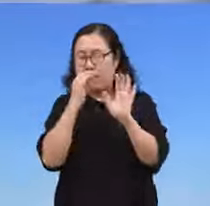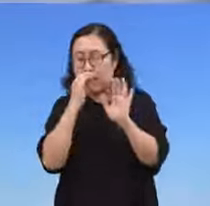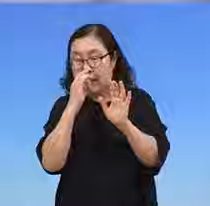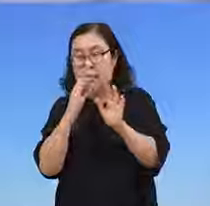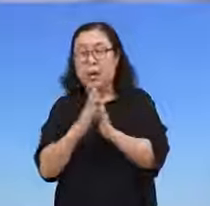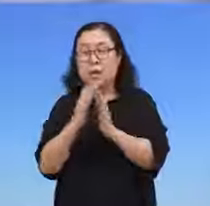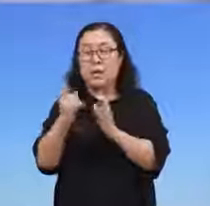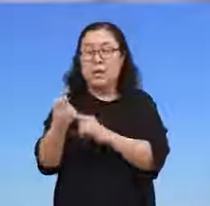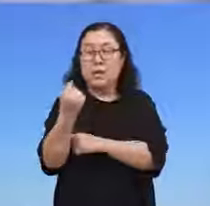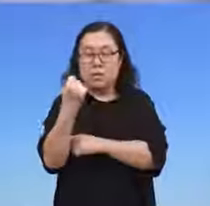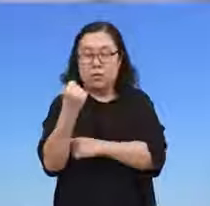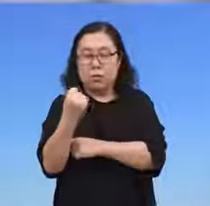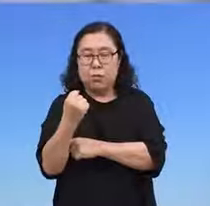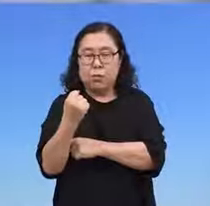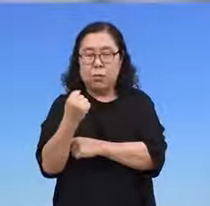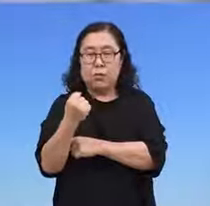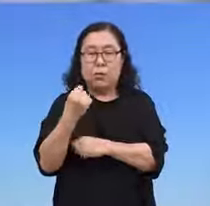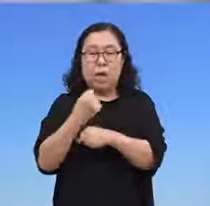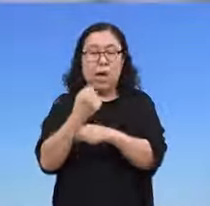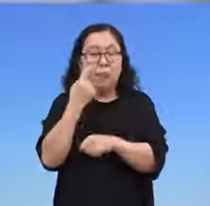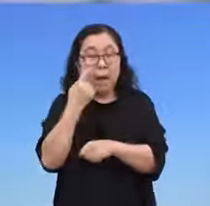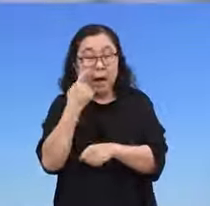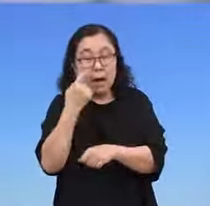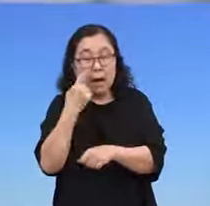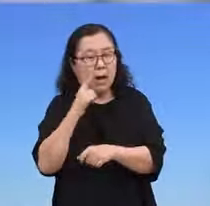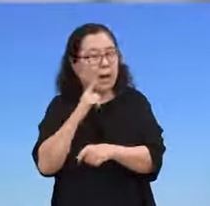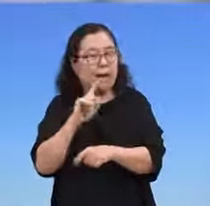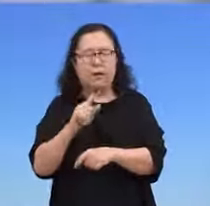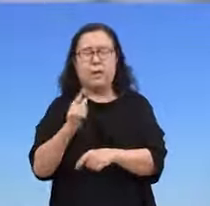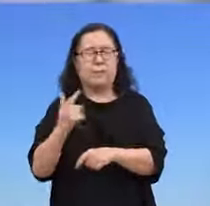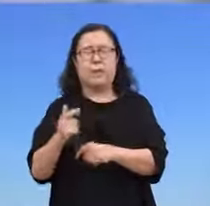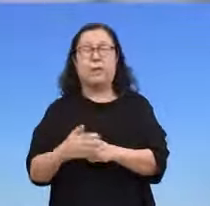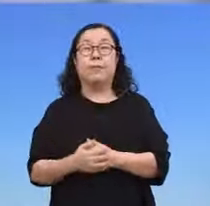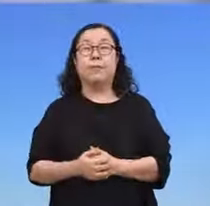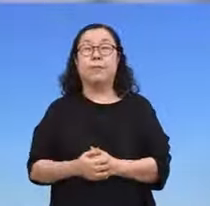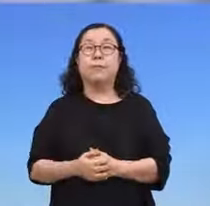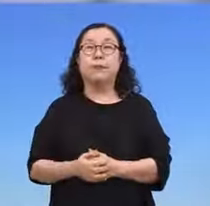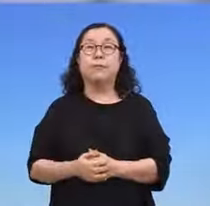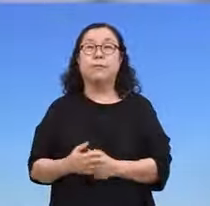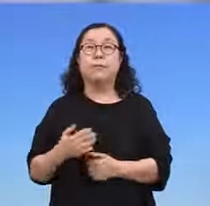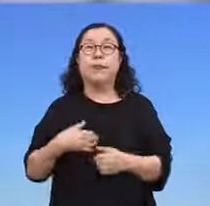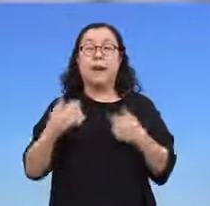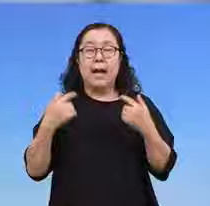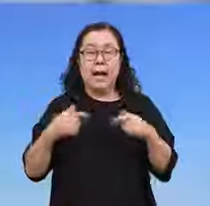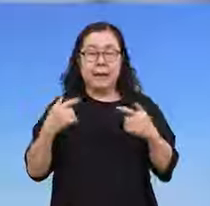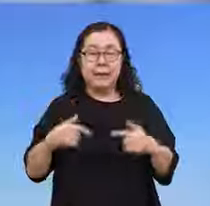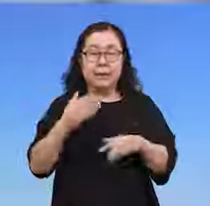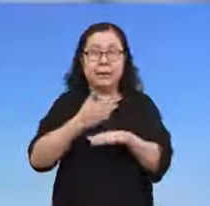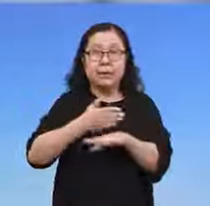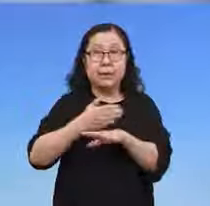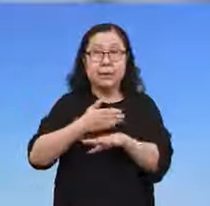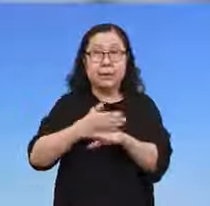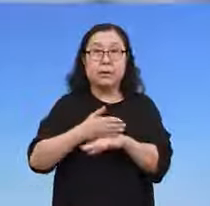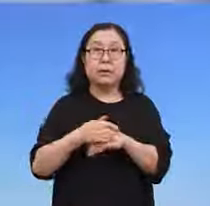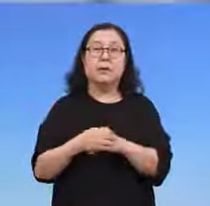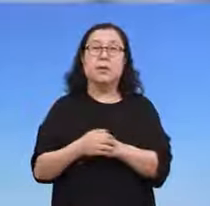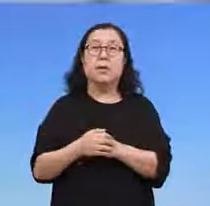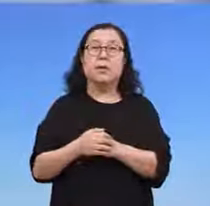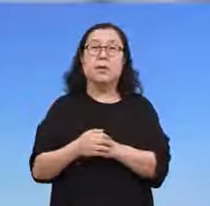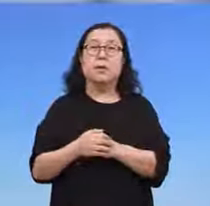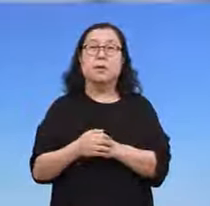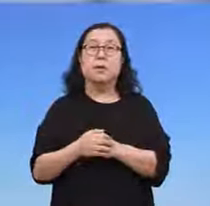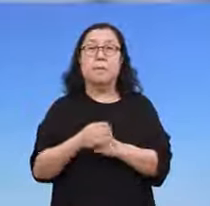와이파이 다 끊고 네 힘으로 한번 해보라고. 제가 늘 감사하는 건요, 제가 사랑의 교회에서 사역할 때